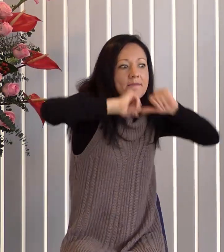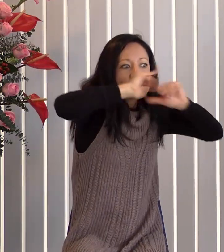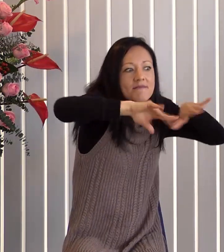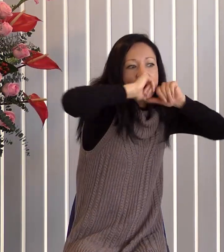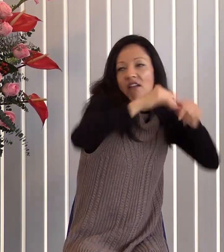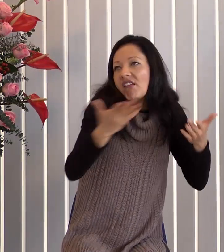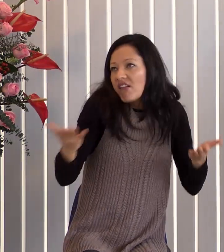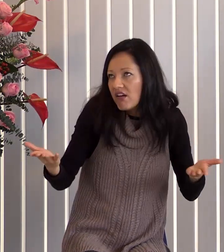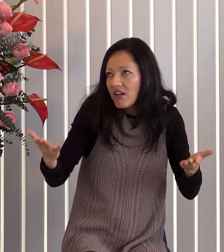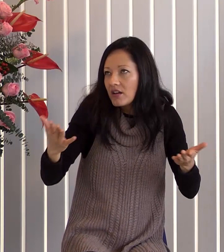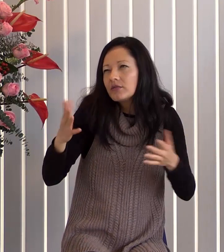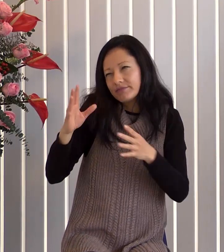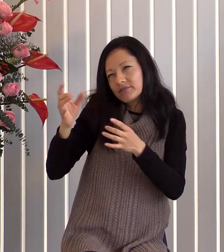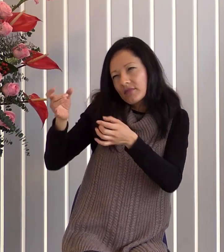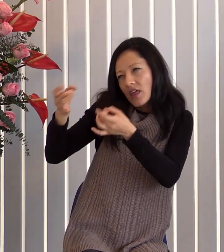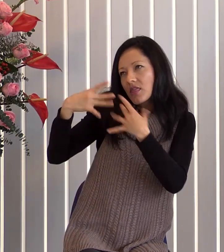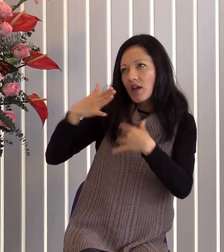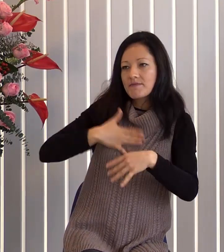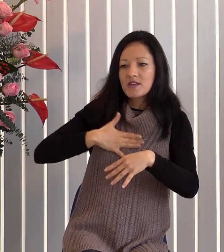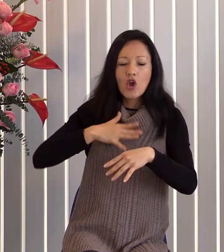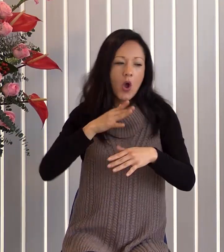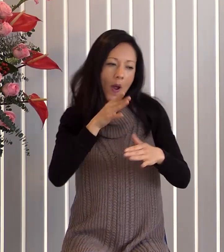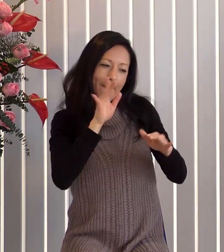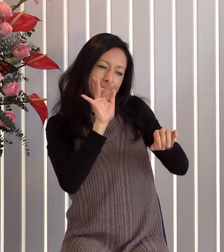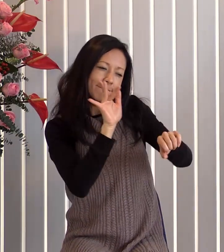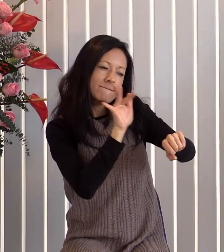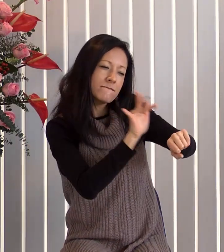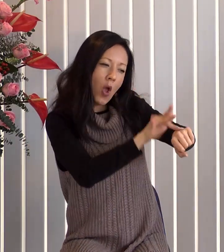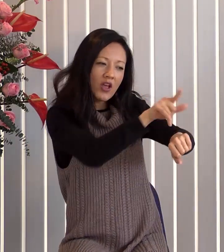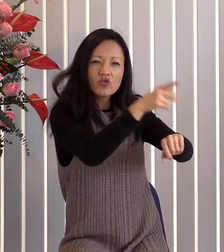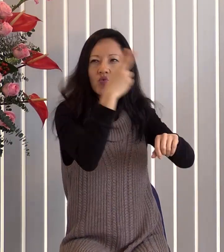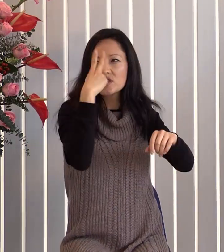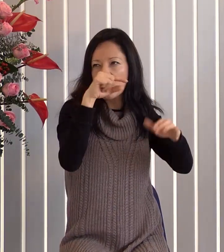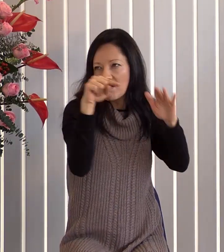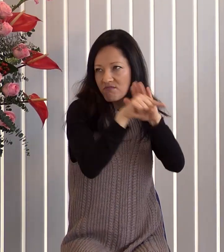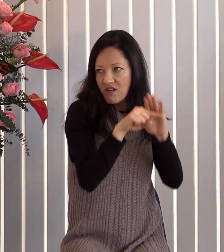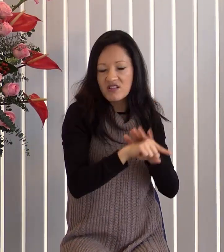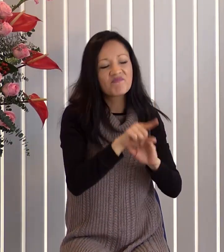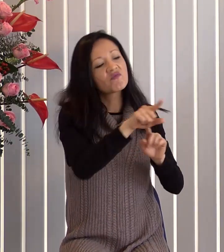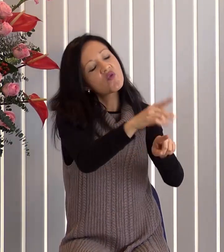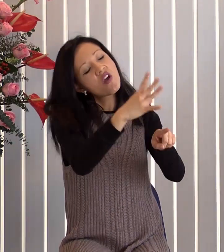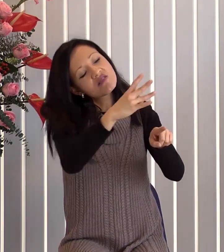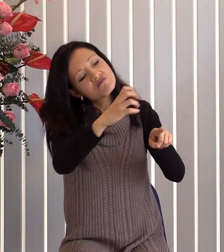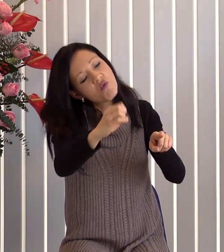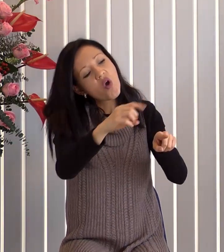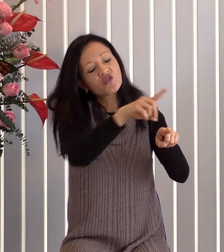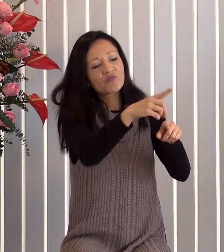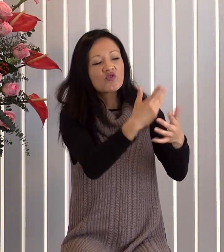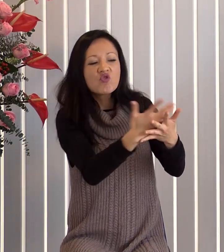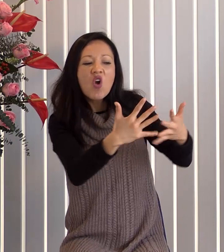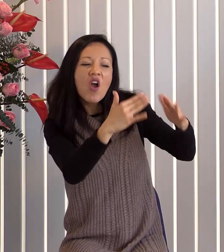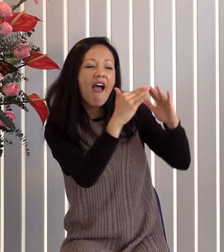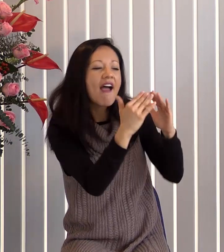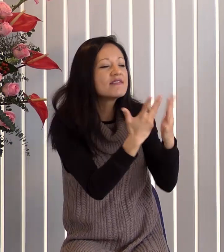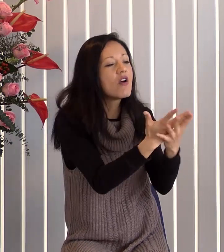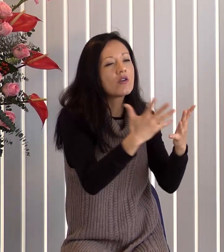bendecido. Déjame meterme con tus hijos, con su esposo, con sus